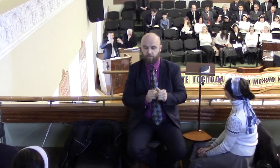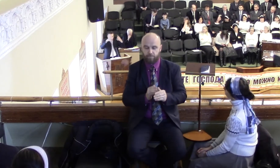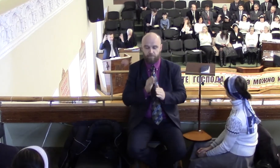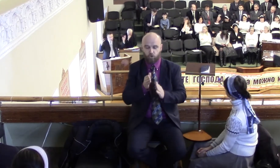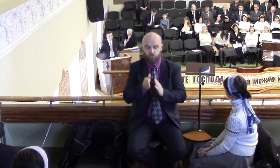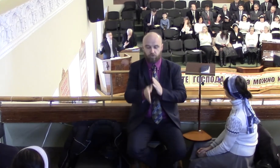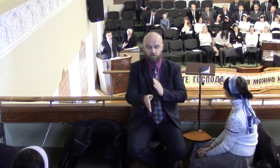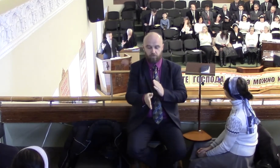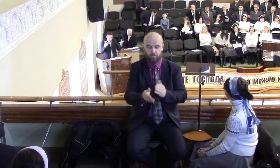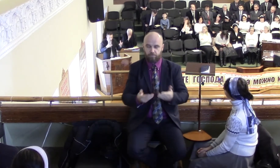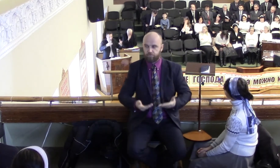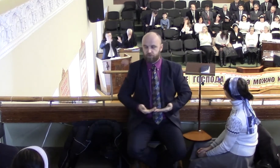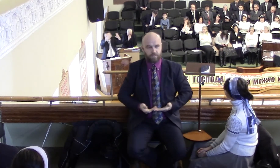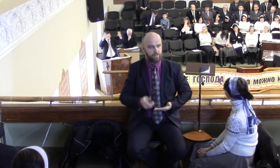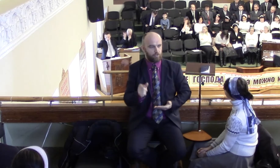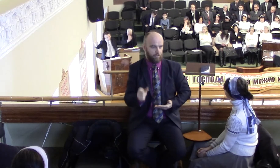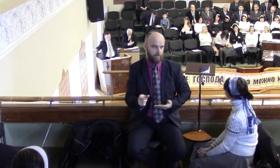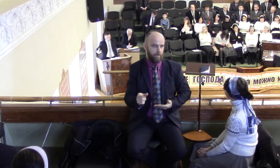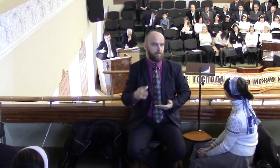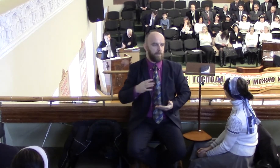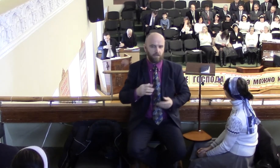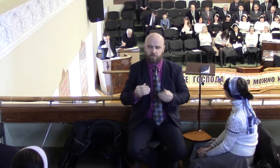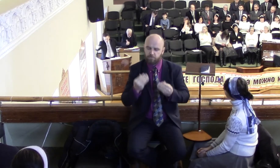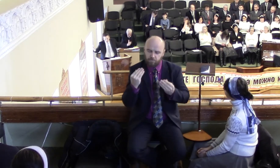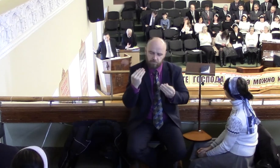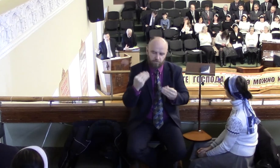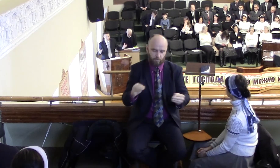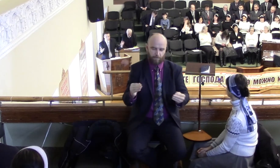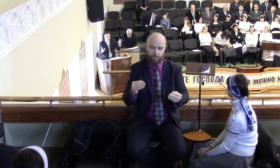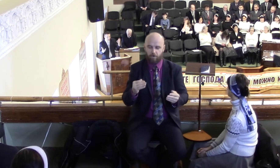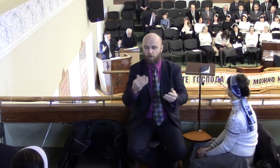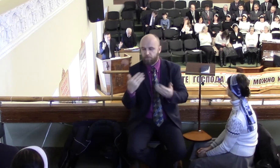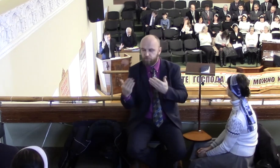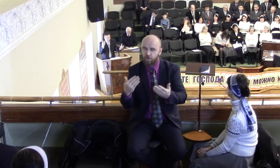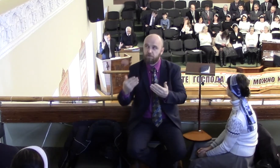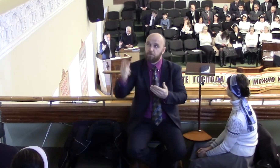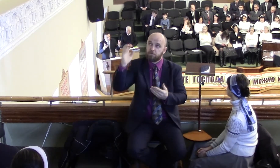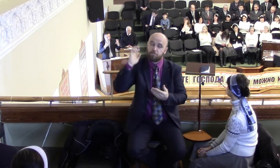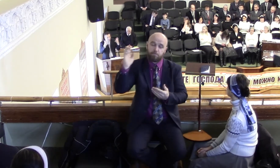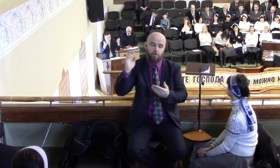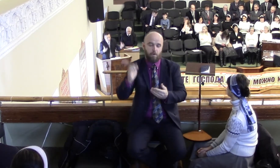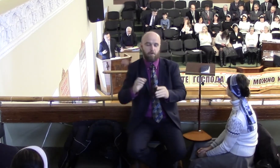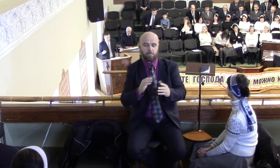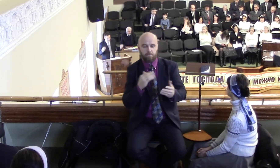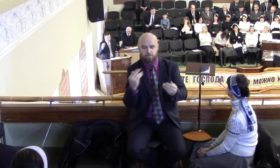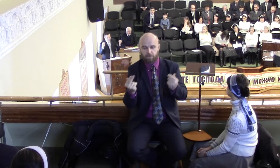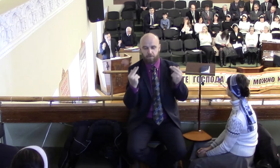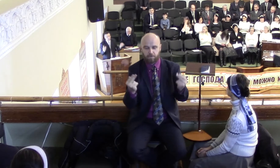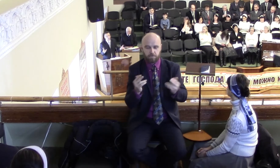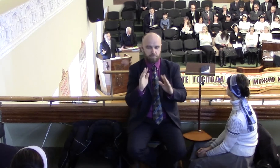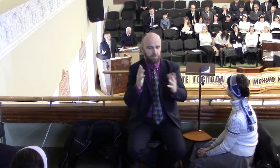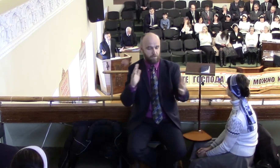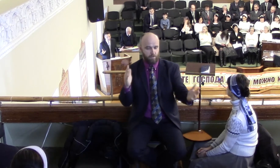Когда была эта идеальная гармония у человека с Господом, с окружающим миром, состояние мира,